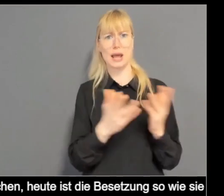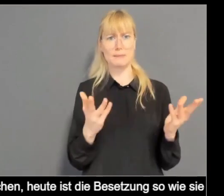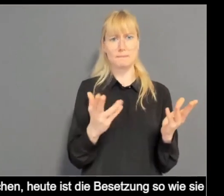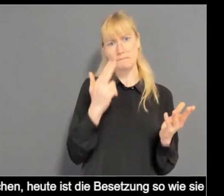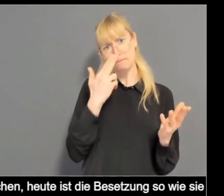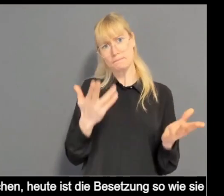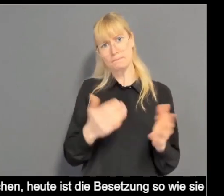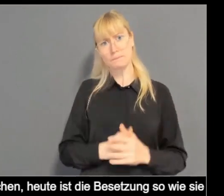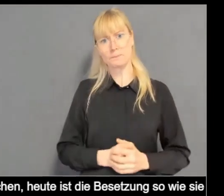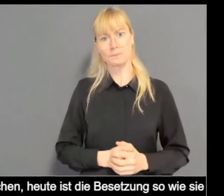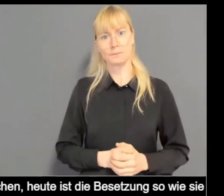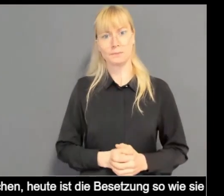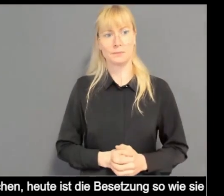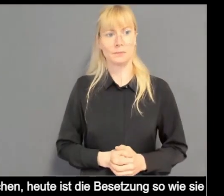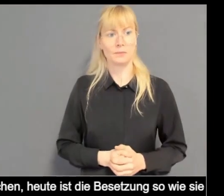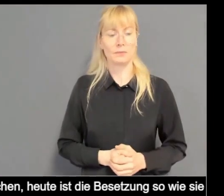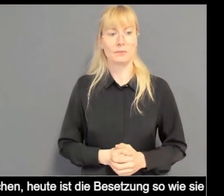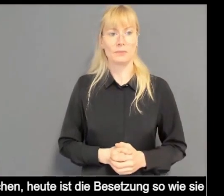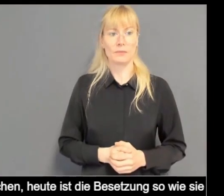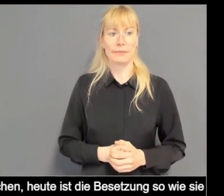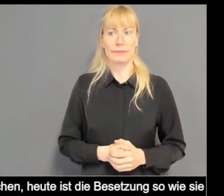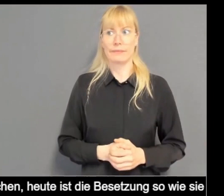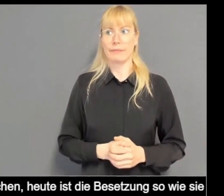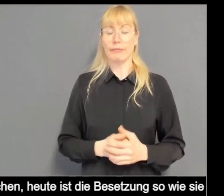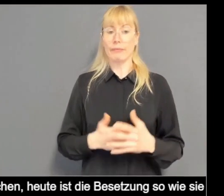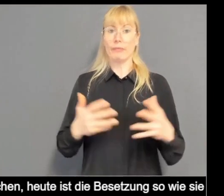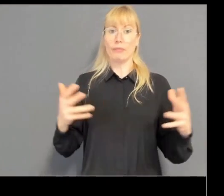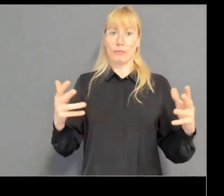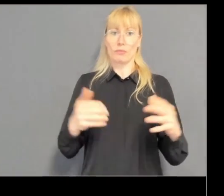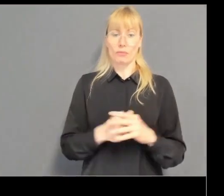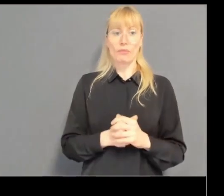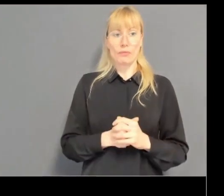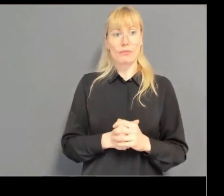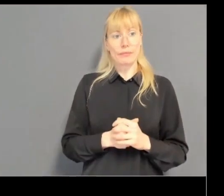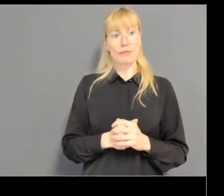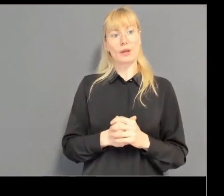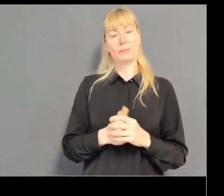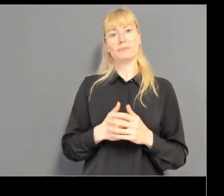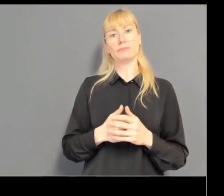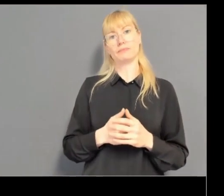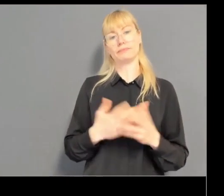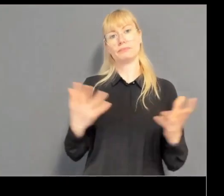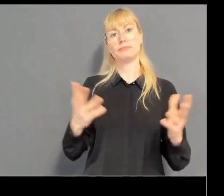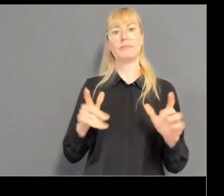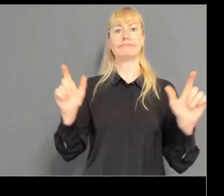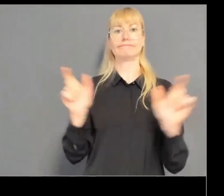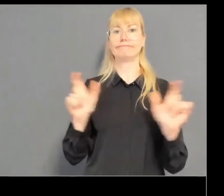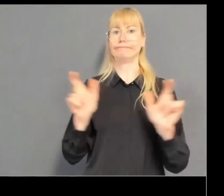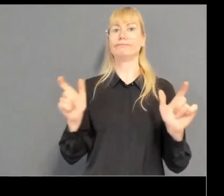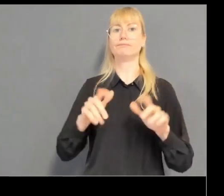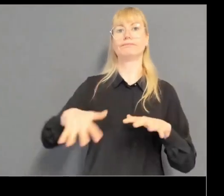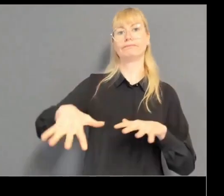den Volksfesten. Also da haben wir ja zunächst die Phase jetzt 19. bis 2.4., die